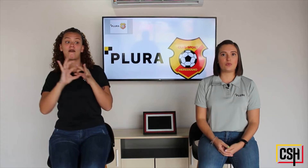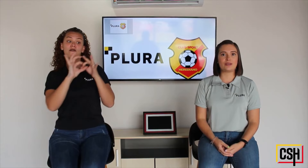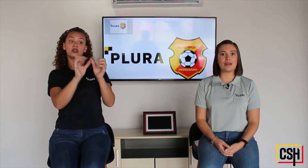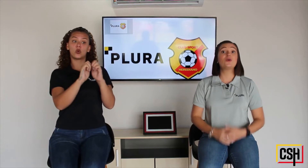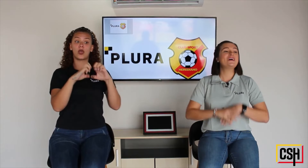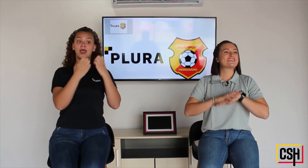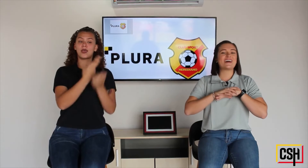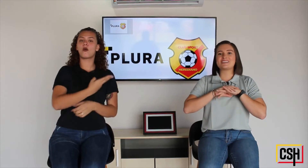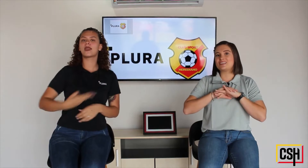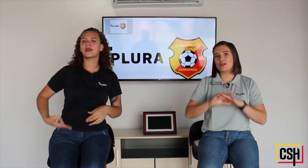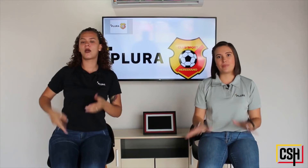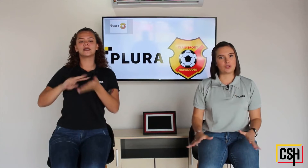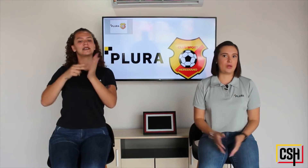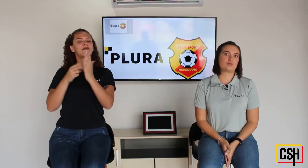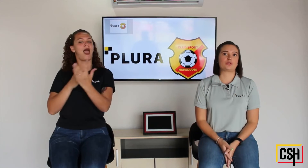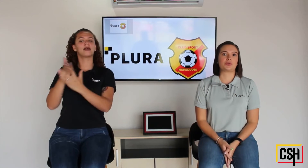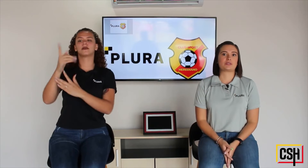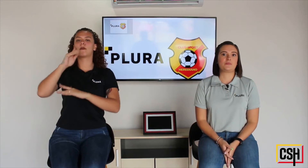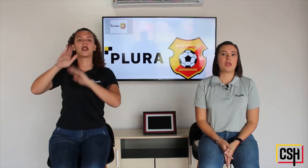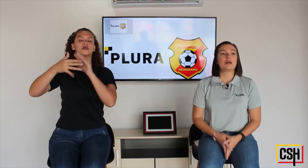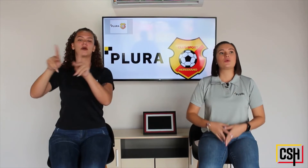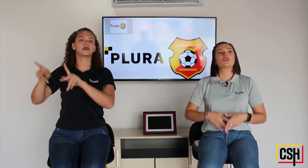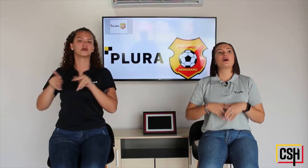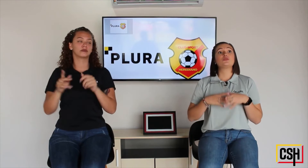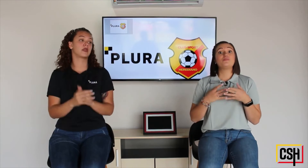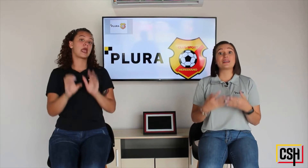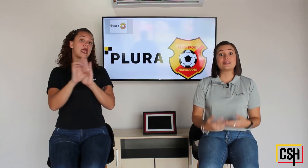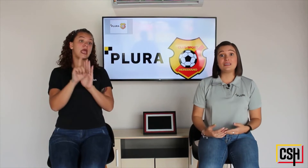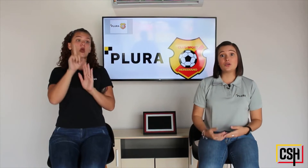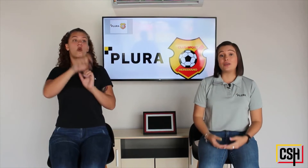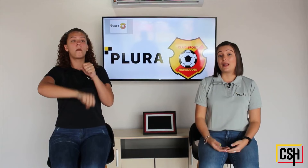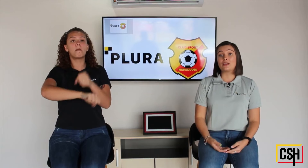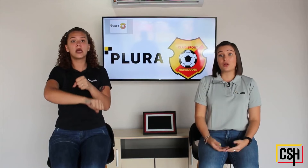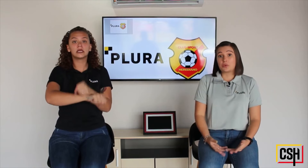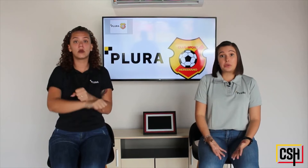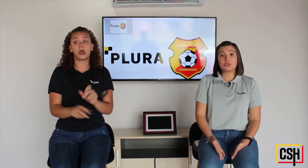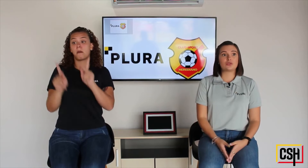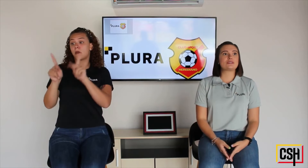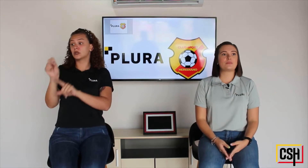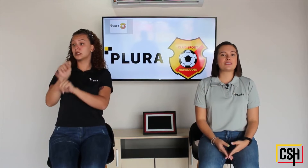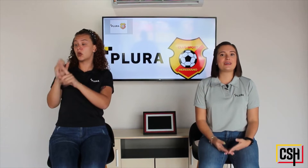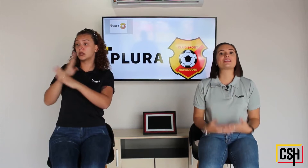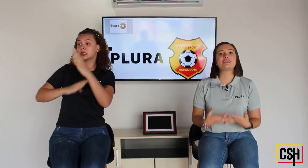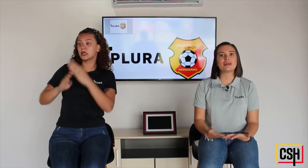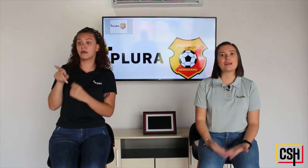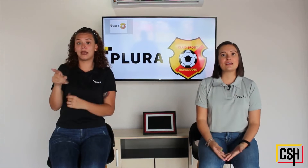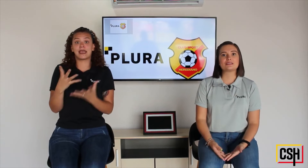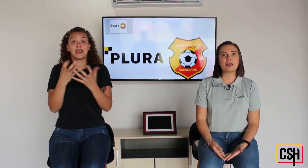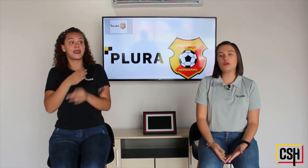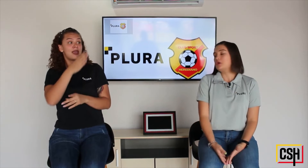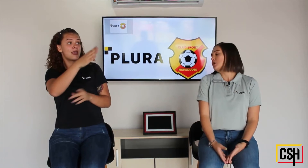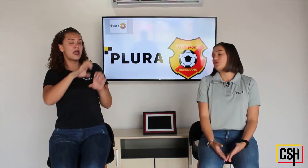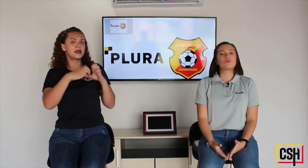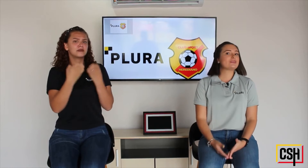con el equipo herediano, sea accesible para todas las personas. Que cuando haya un partido y alguien con alguna condición de discapacidad quiera ir